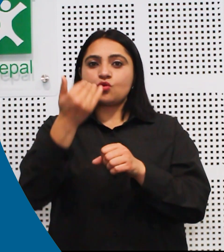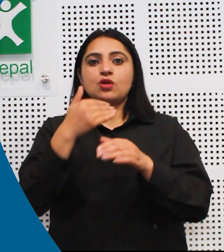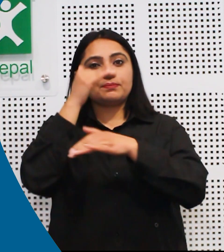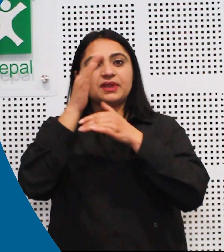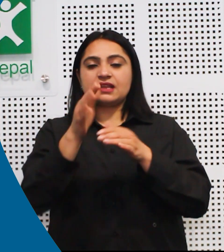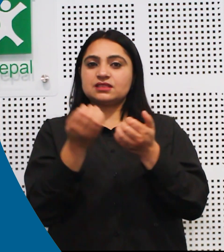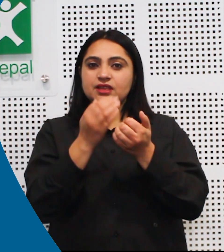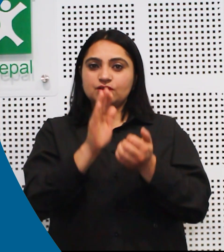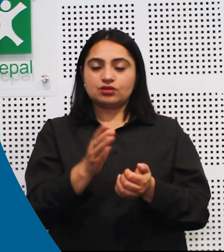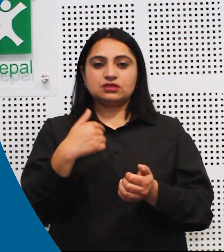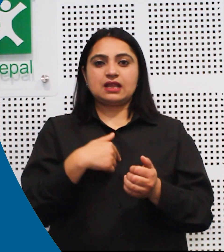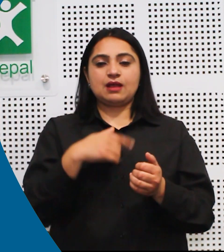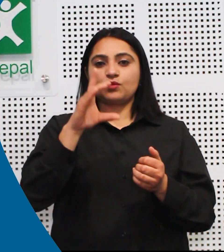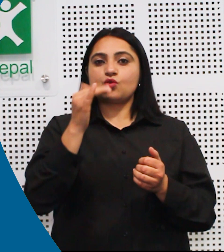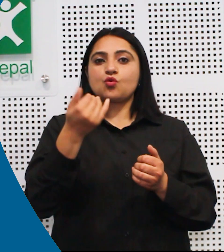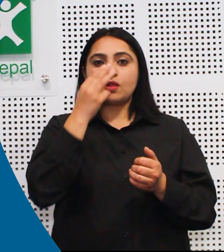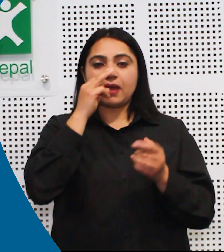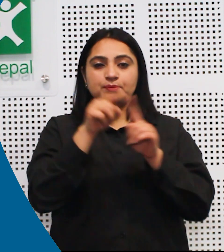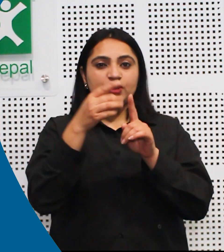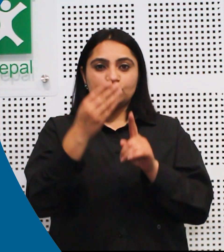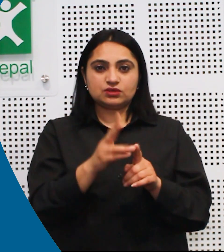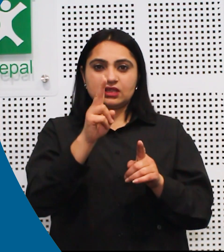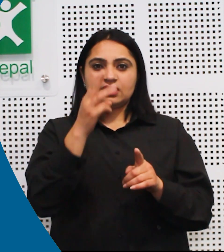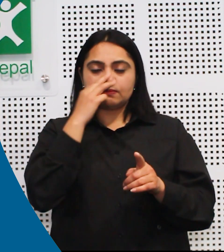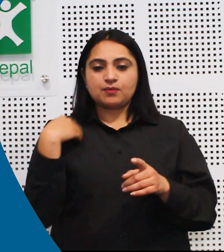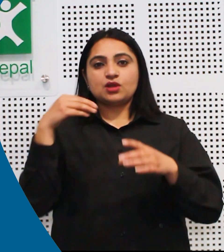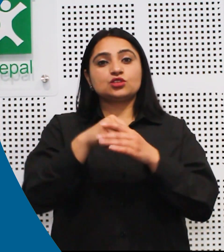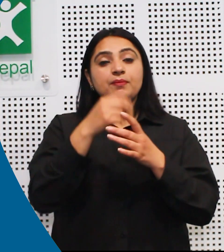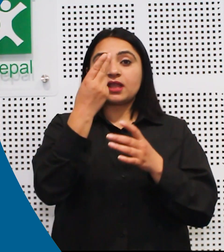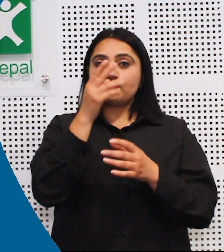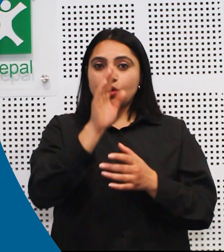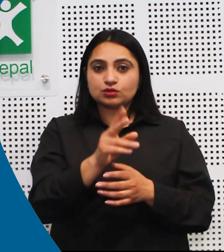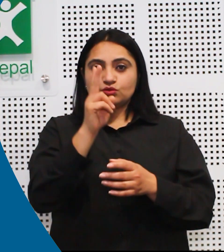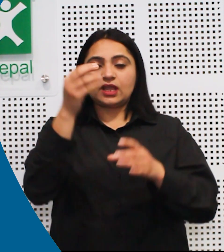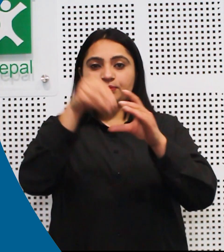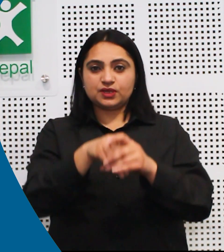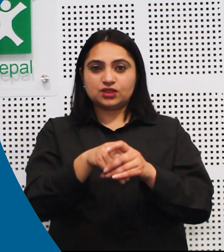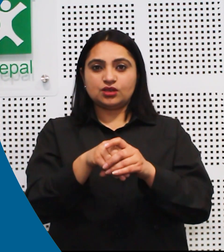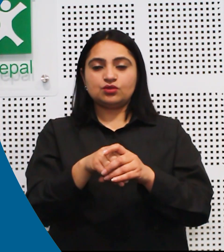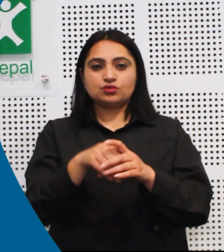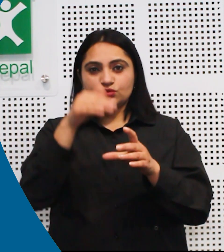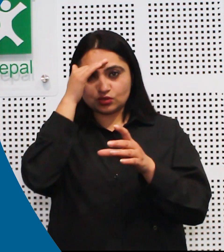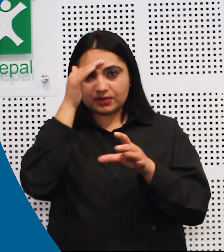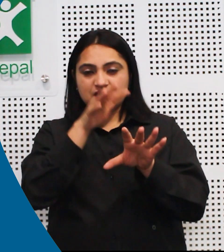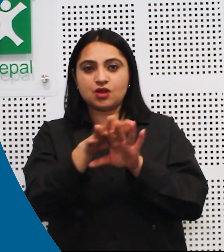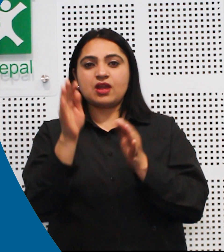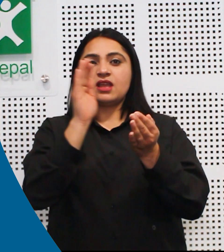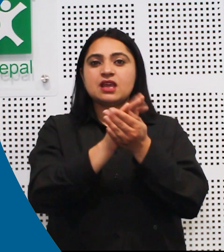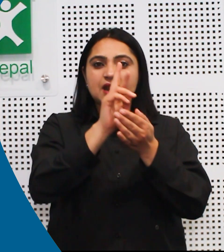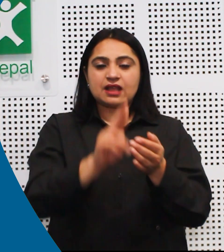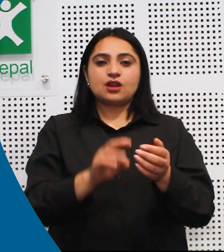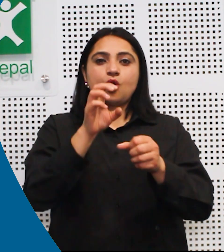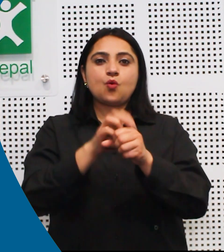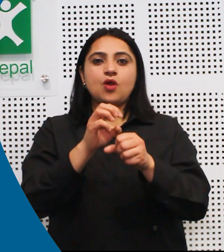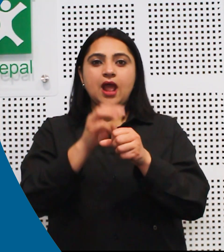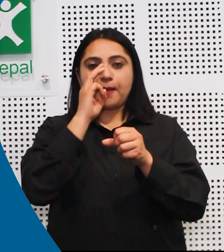गर्छ। हाम्रो टोलहरूमा पनि हुने गरेछ, त्यसमा चाहिँ म सहभागी भएर हामीले त्यहाँका भित्रका ठुला समस्याहरूलाई लिएर वडामा